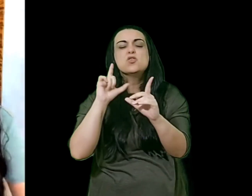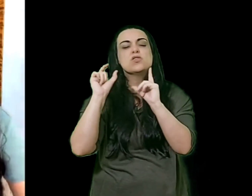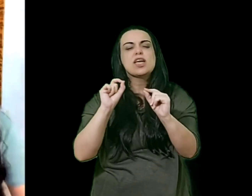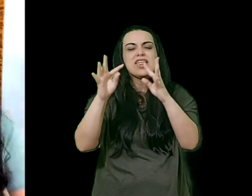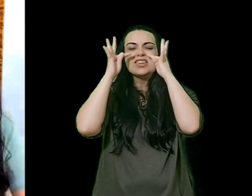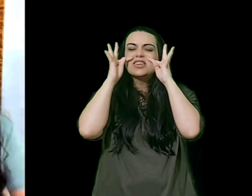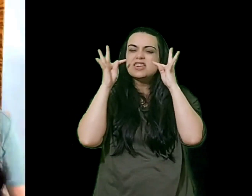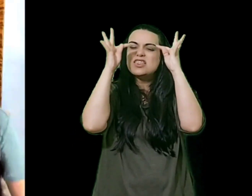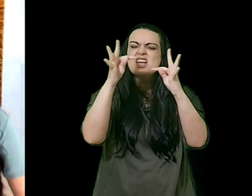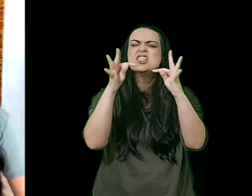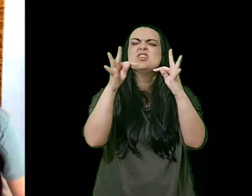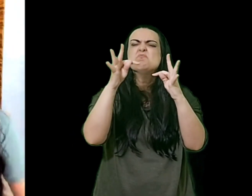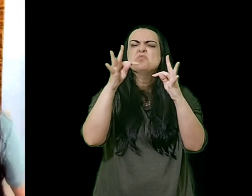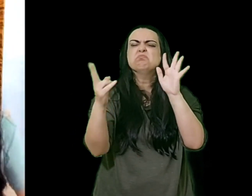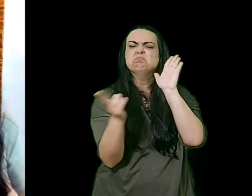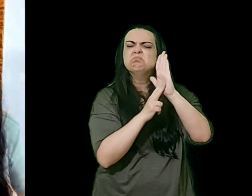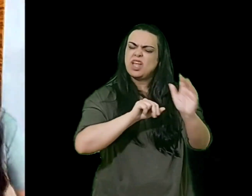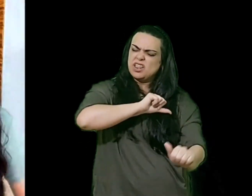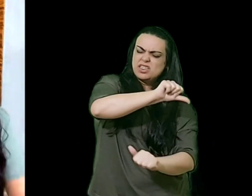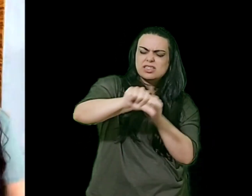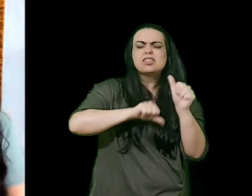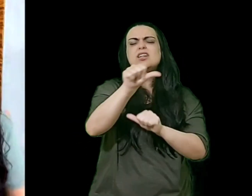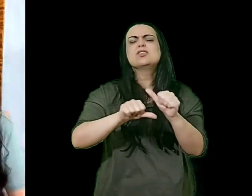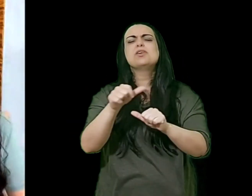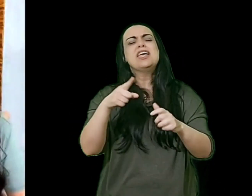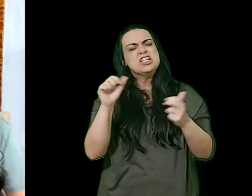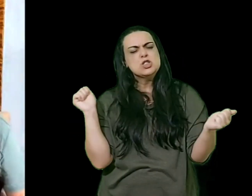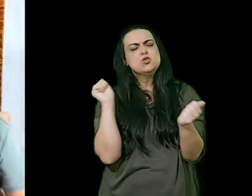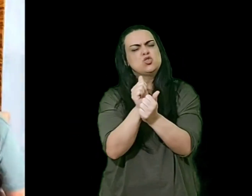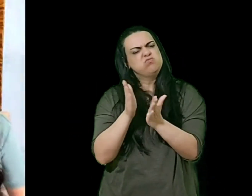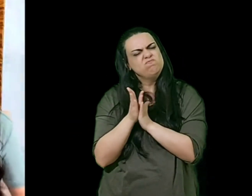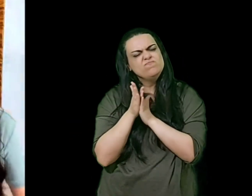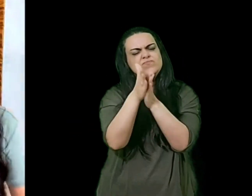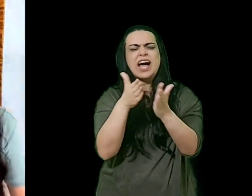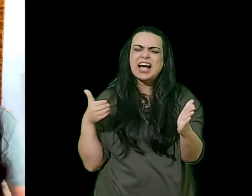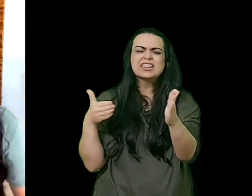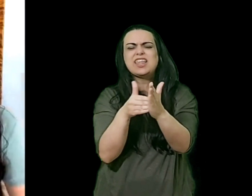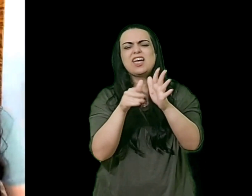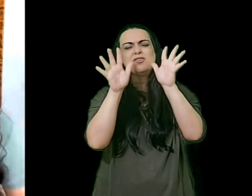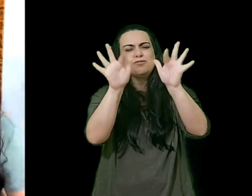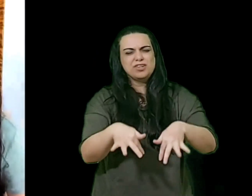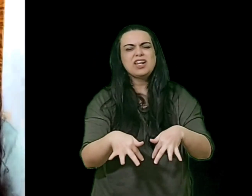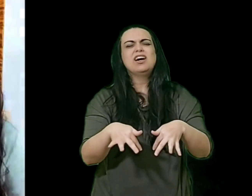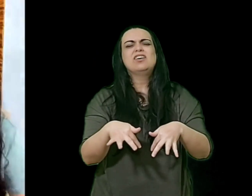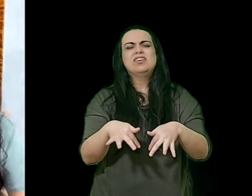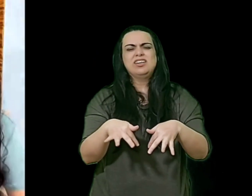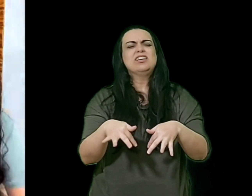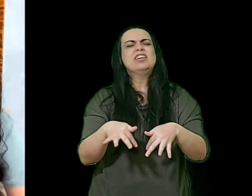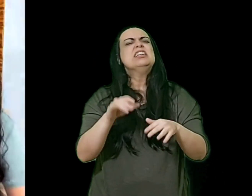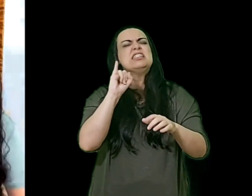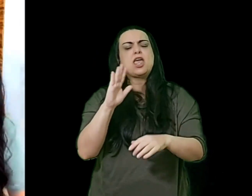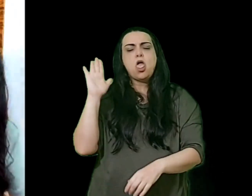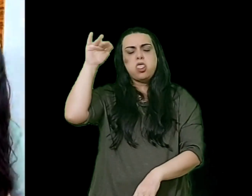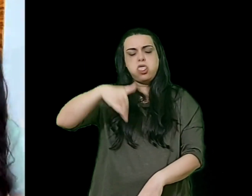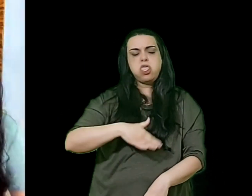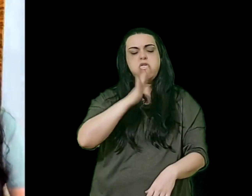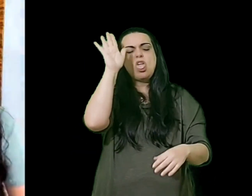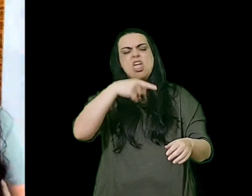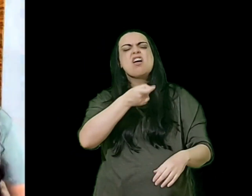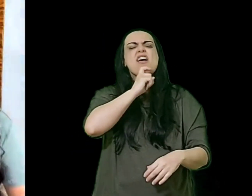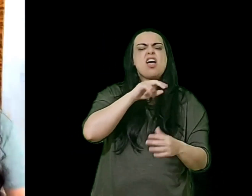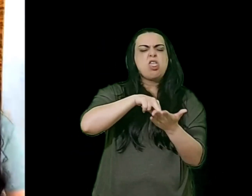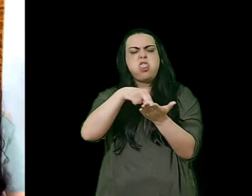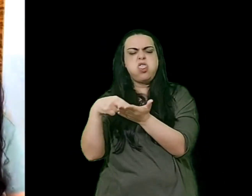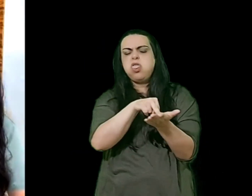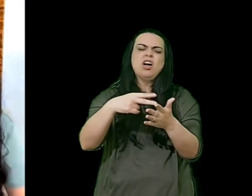Pai, testemunhos de transformação, que eles possam caminhar comigo até o final, que inconstâncias sejam destruídas,